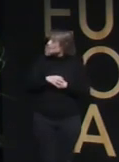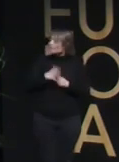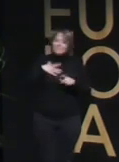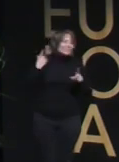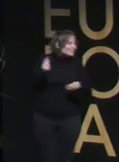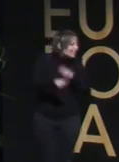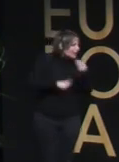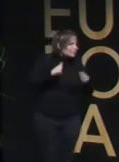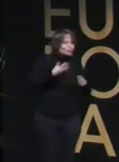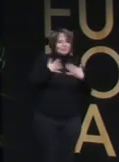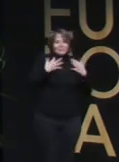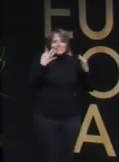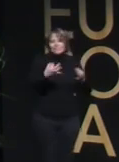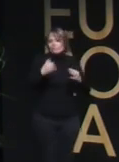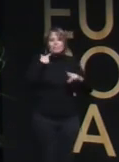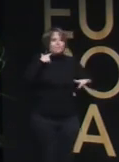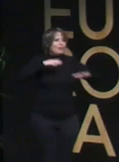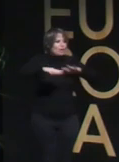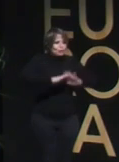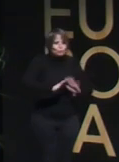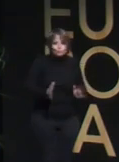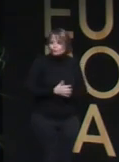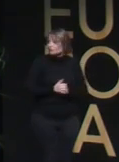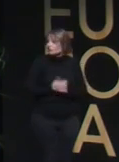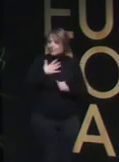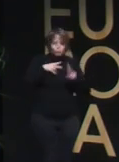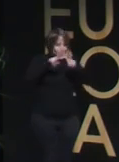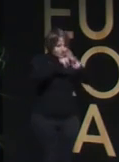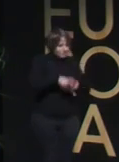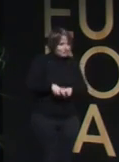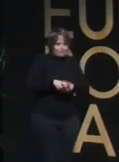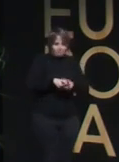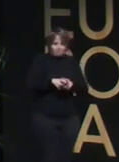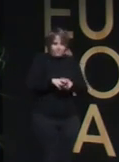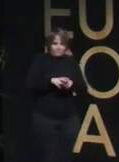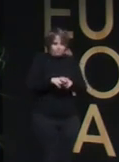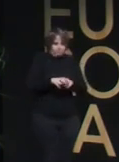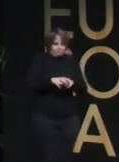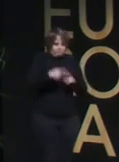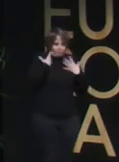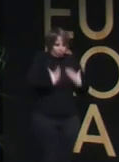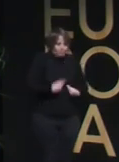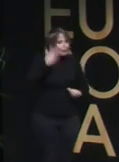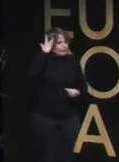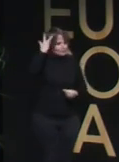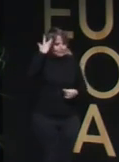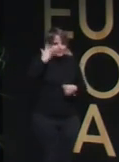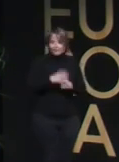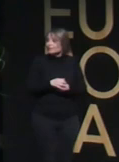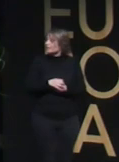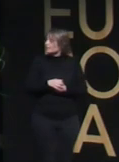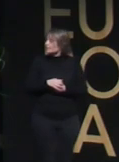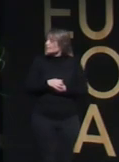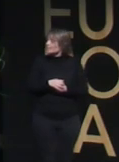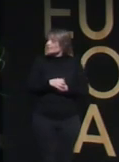con nuestros hijos, siempre fracasaremos. Claro, esto es psicoanálisis, es deprimente, todo es negativo. Pero hay esperanza, ¿eh? Hay esperanza.